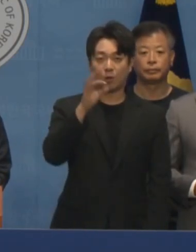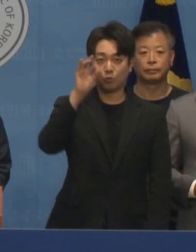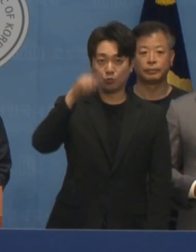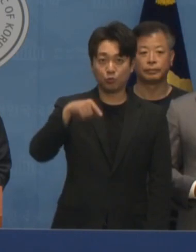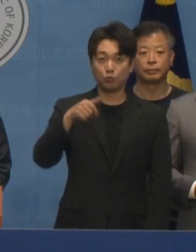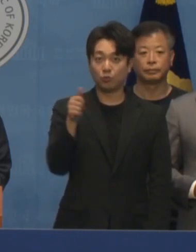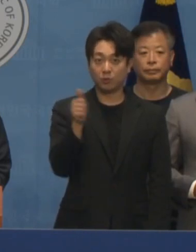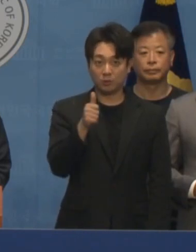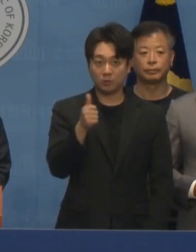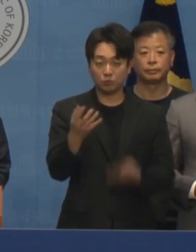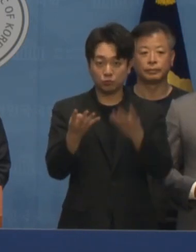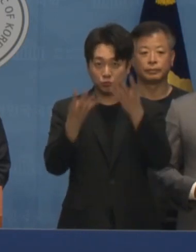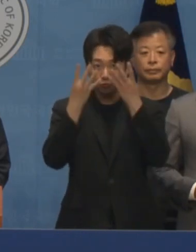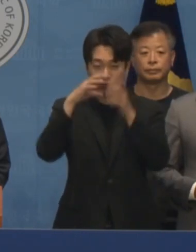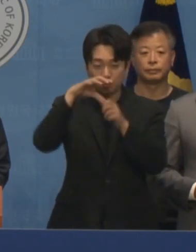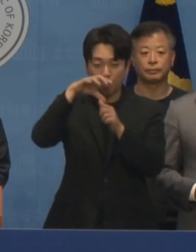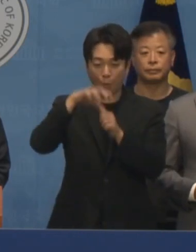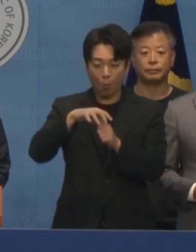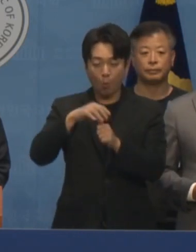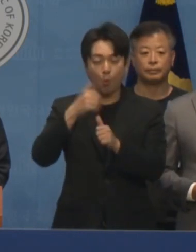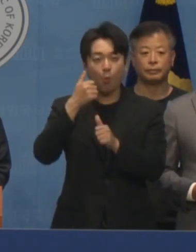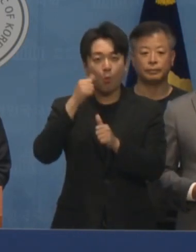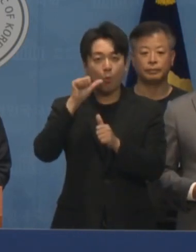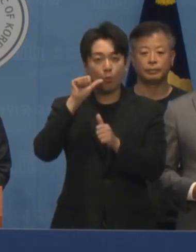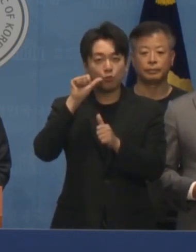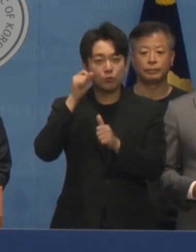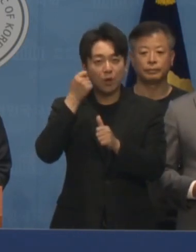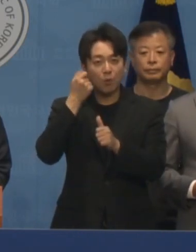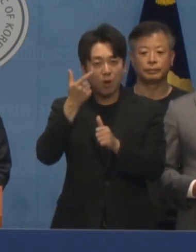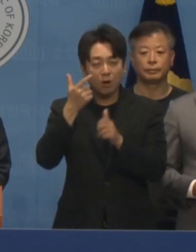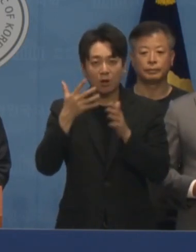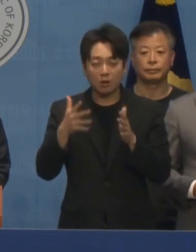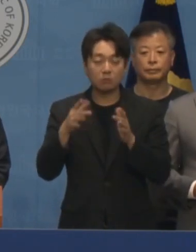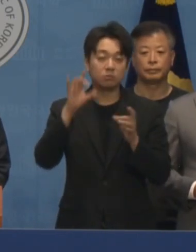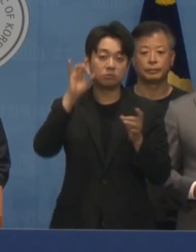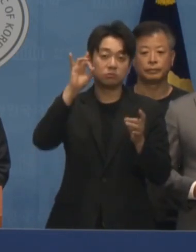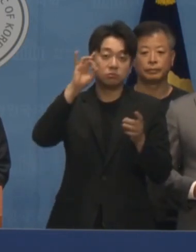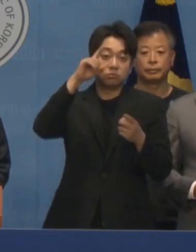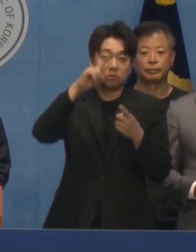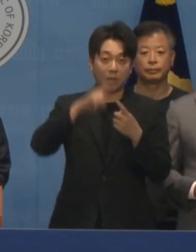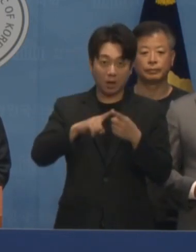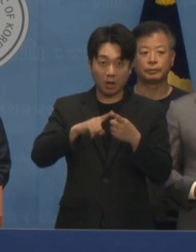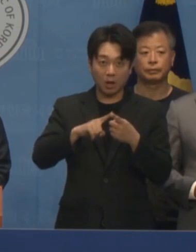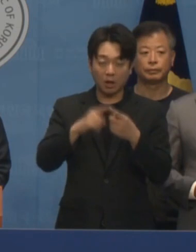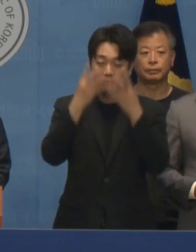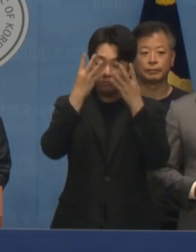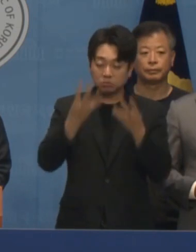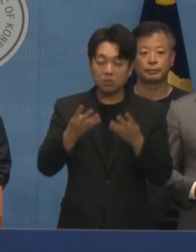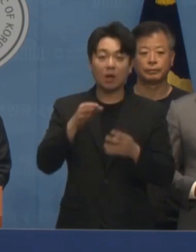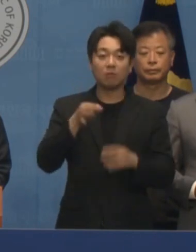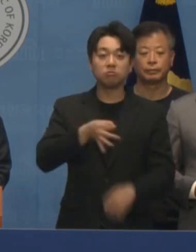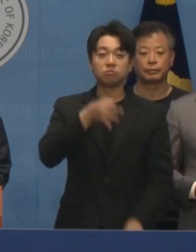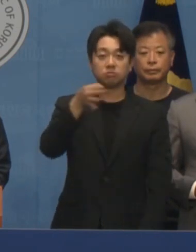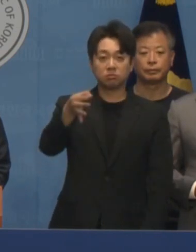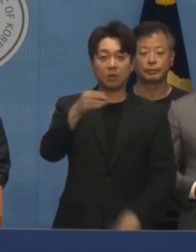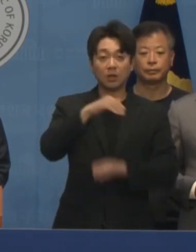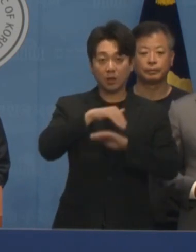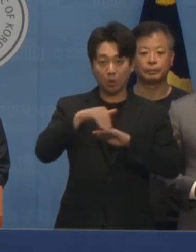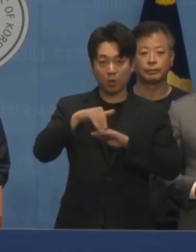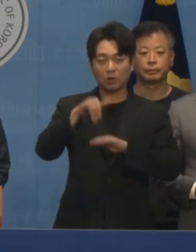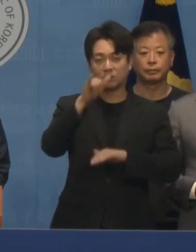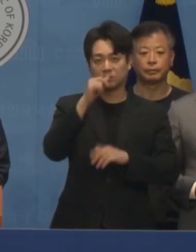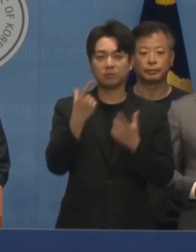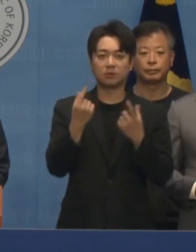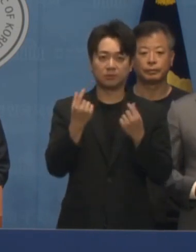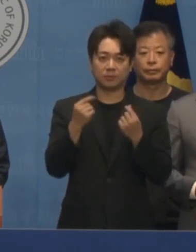기간 아무런 노력도 하지 않은 채 보석 신청 결과만을 기다리고 있습니다. 본인의 6개월만 큰 고통으로 생각하고